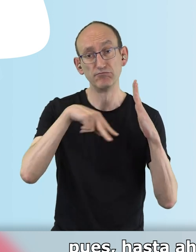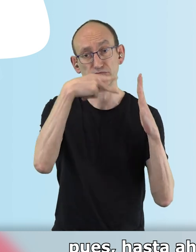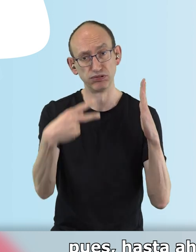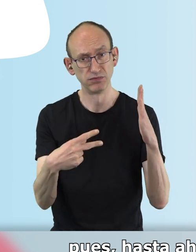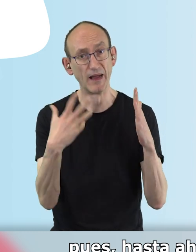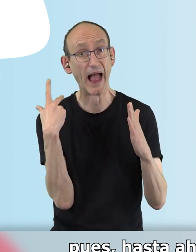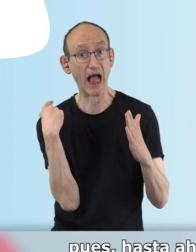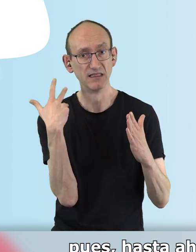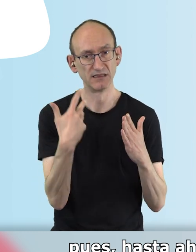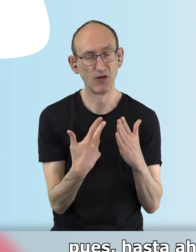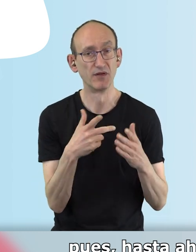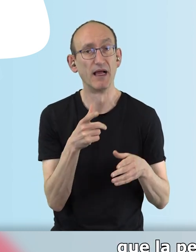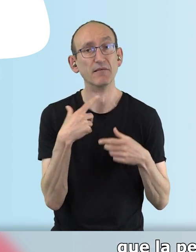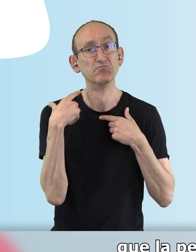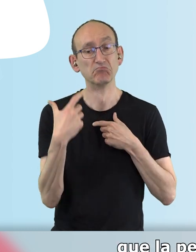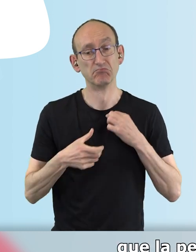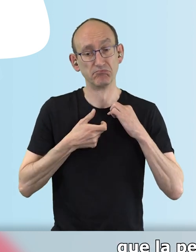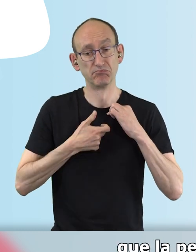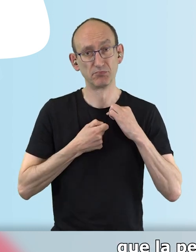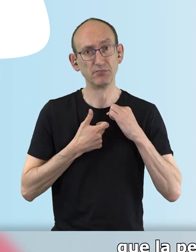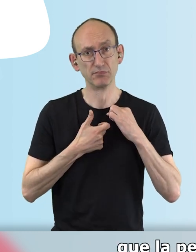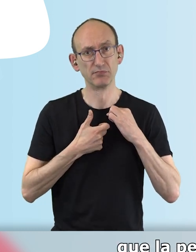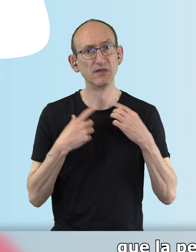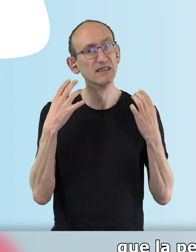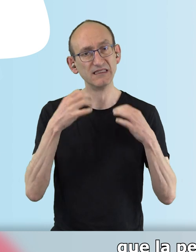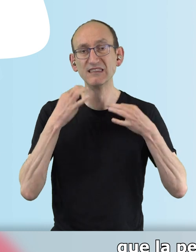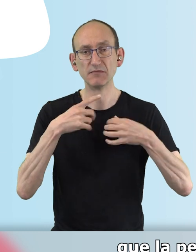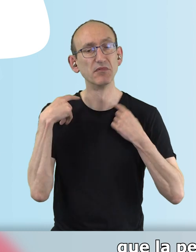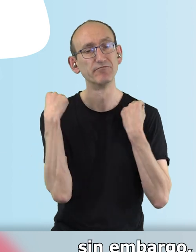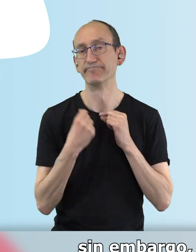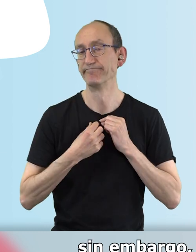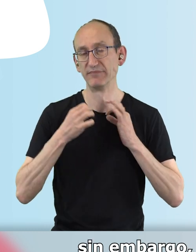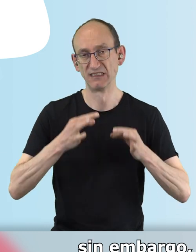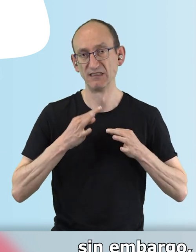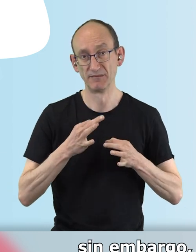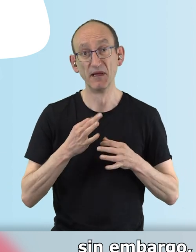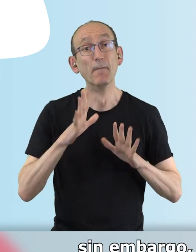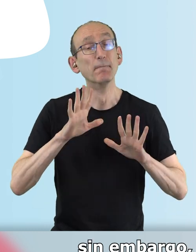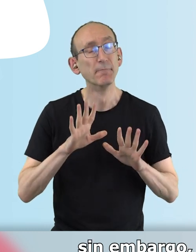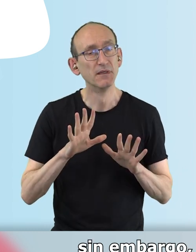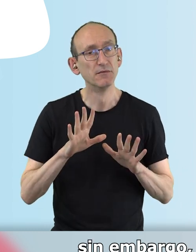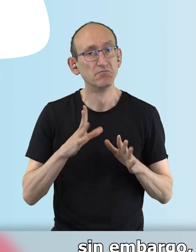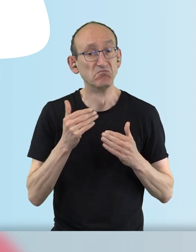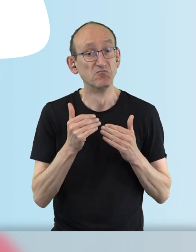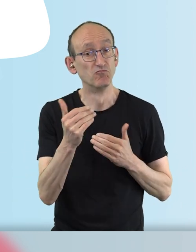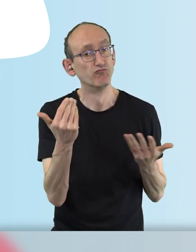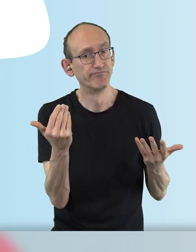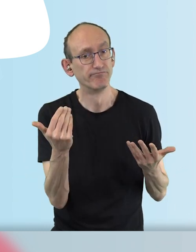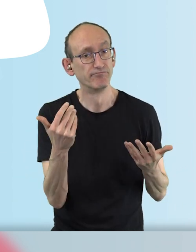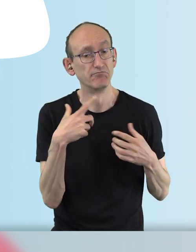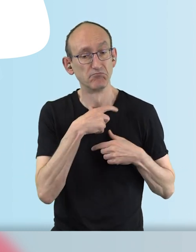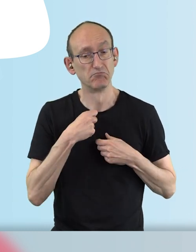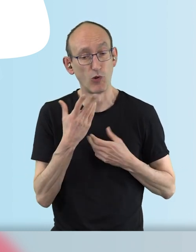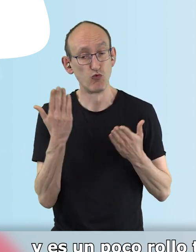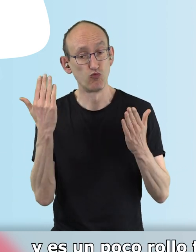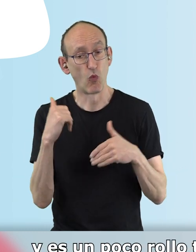hasta ahora mismo había dispositivos como medallones que la persona lo tiene que llevar continuamente. Sin embargo, es posible que en un momento dado no